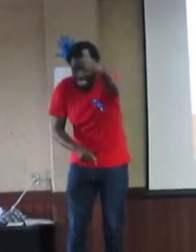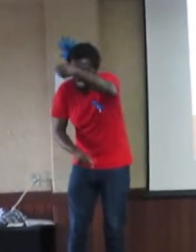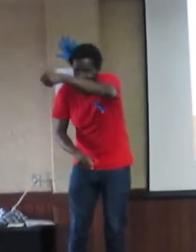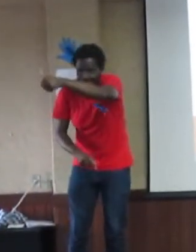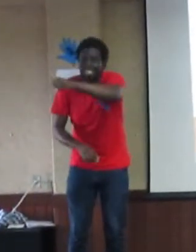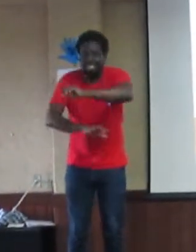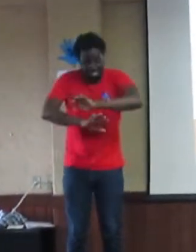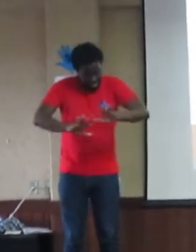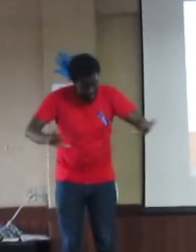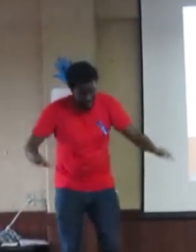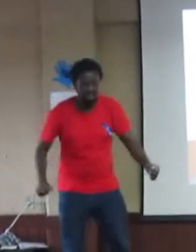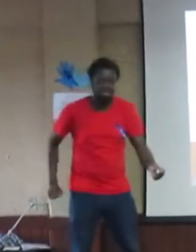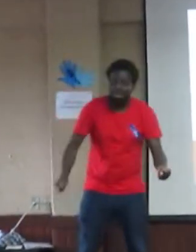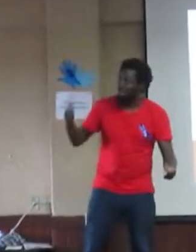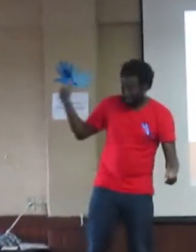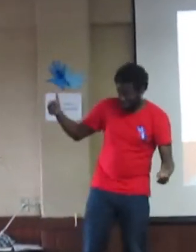Ela trocou, caminhoneiro ao 20.